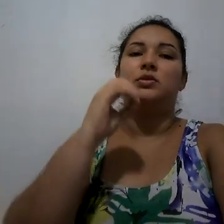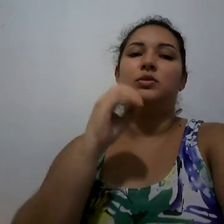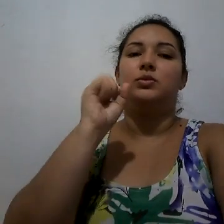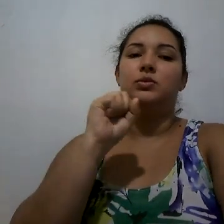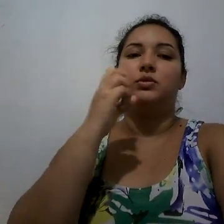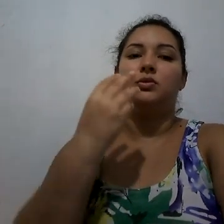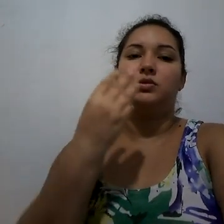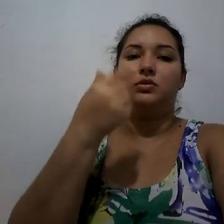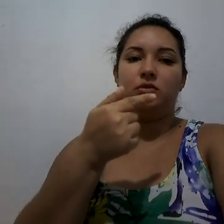0,0837.